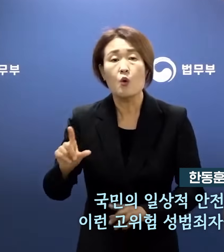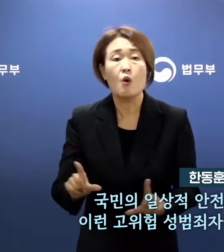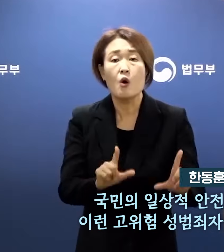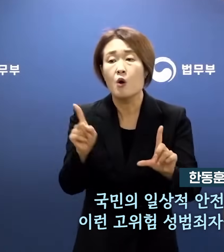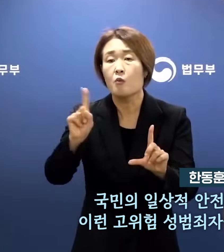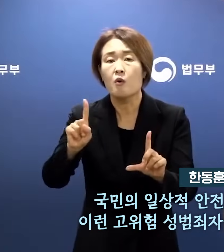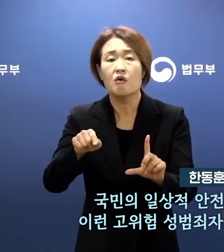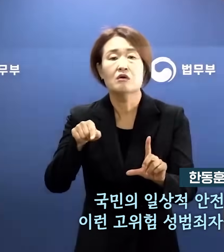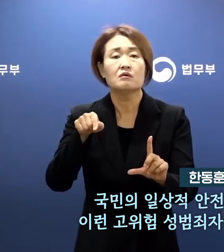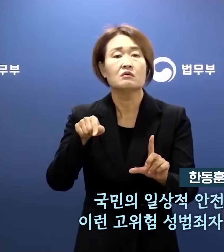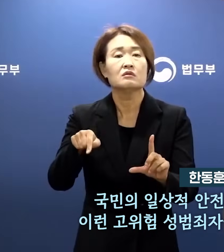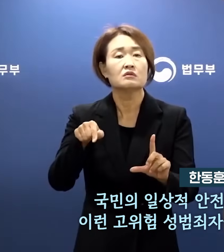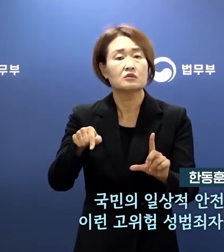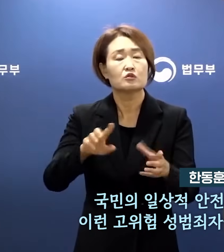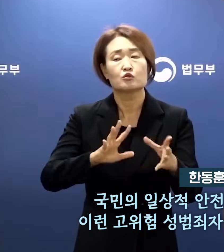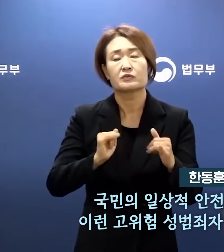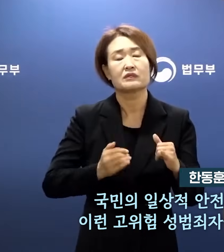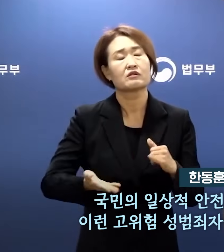직결되는 문제입니다.